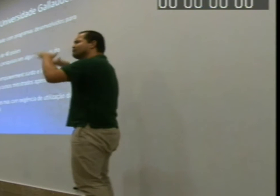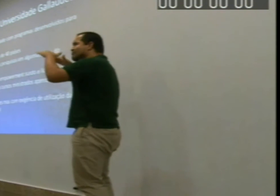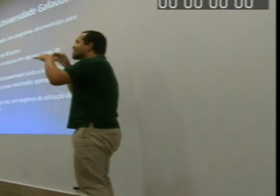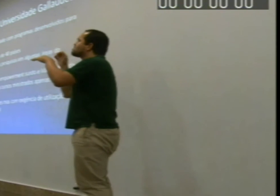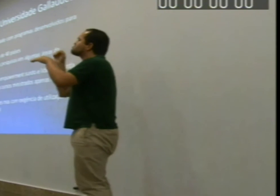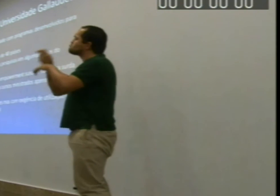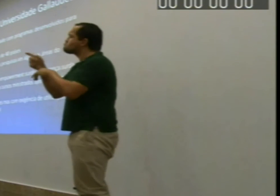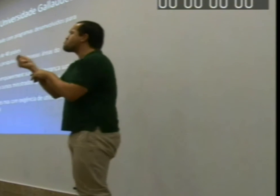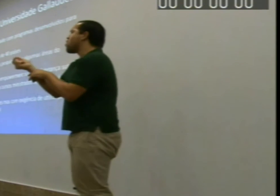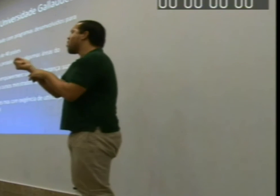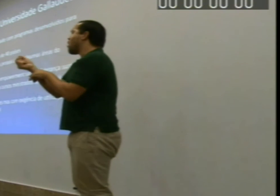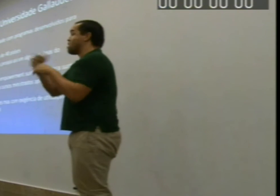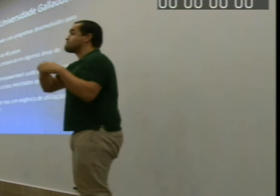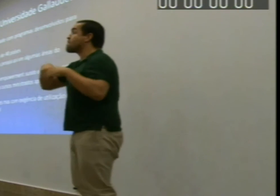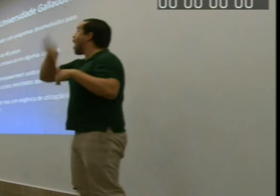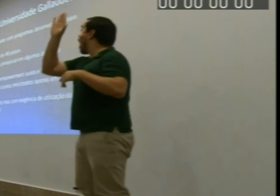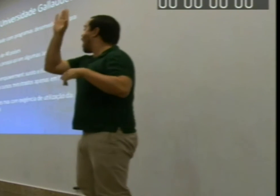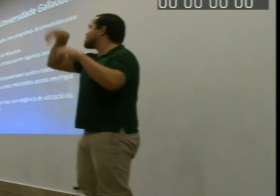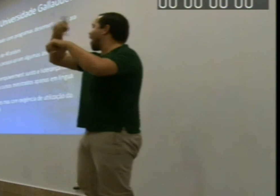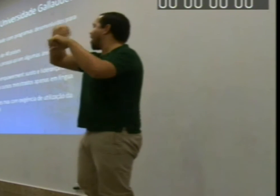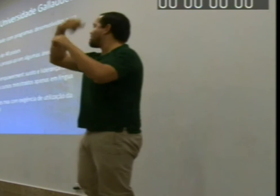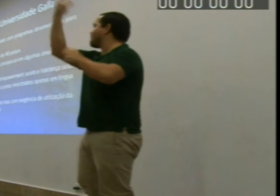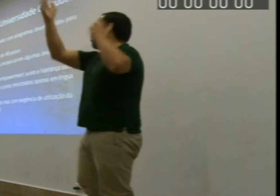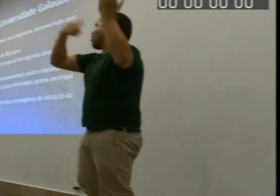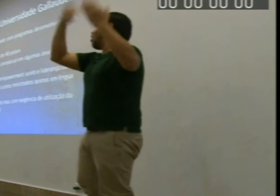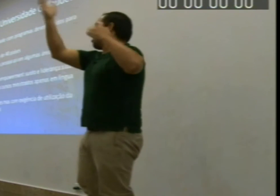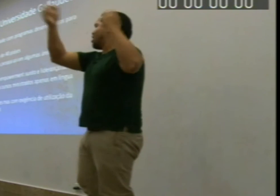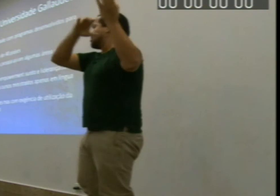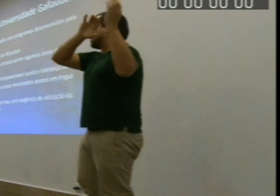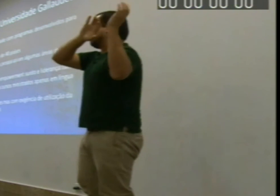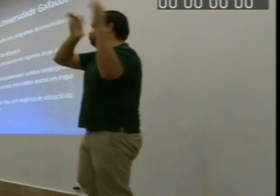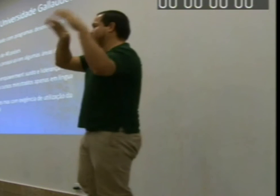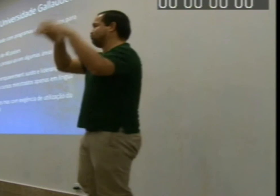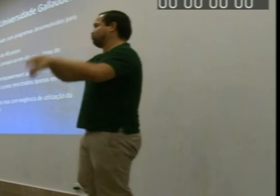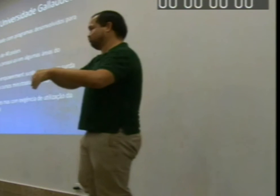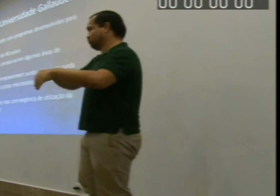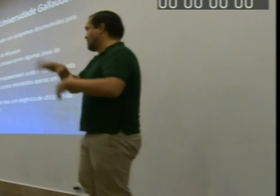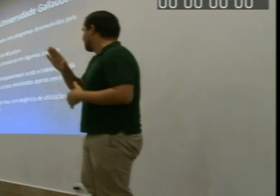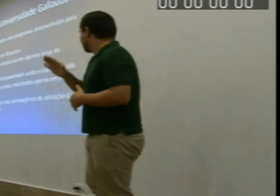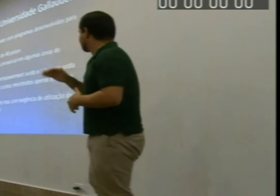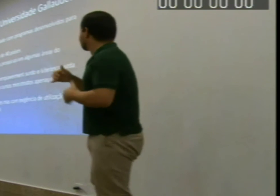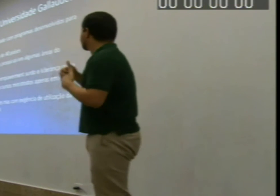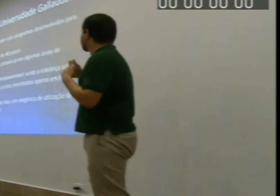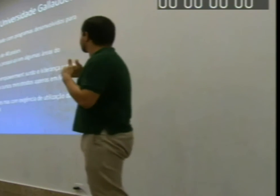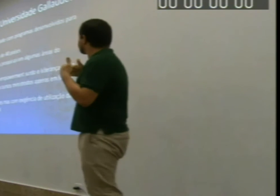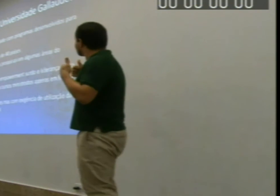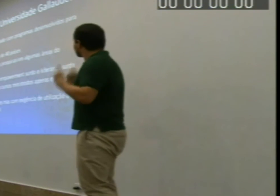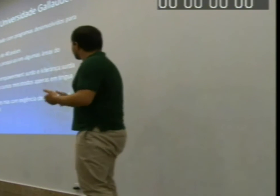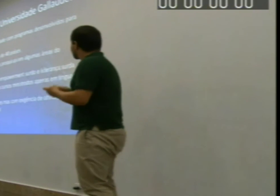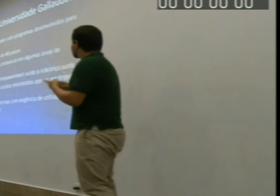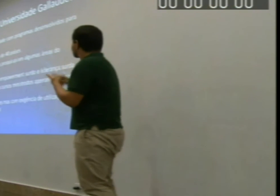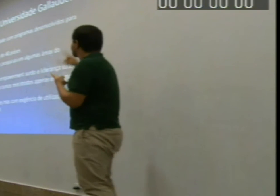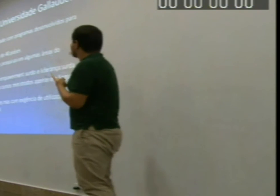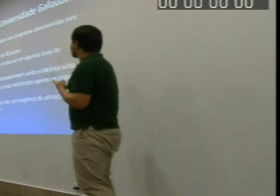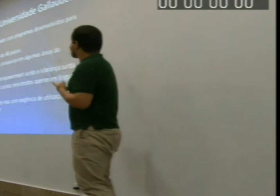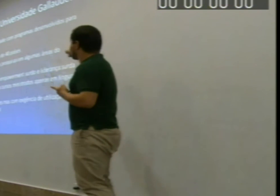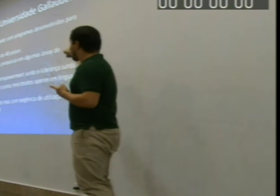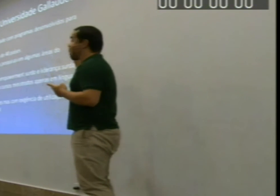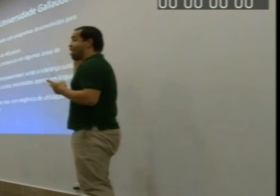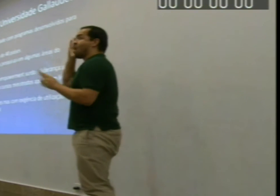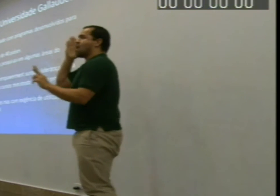surdos que nasceram e foram criados mas que vão para outros países né então pessoas de outros países Vem estudar